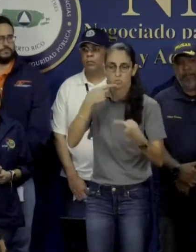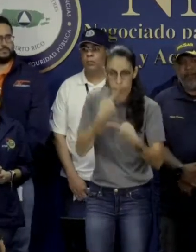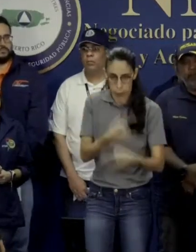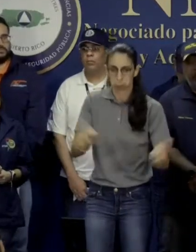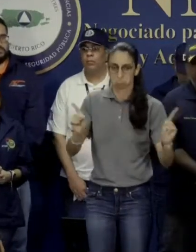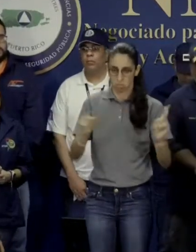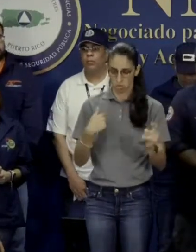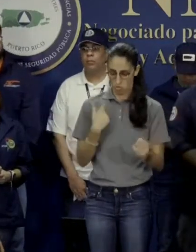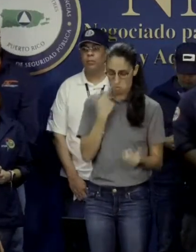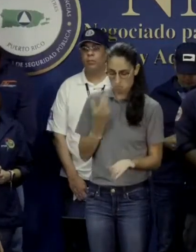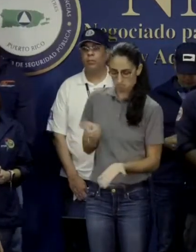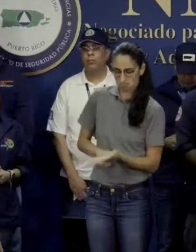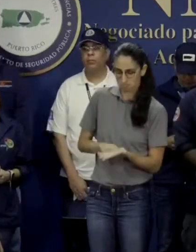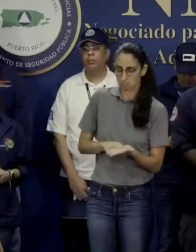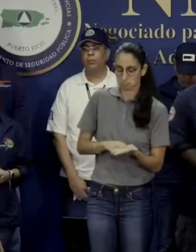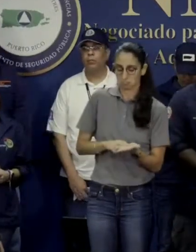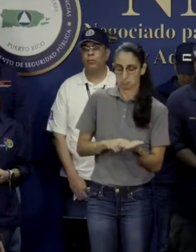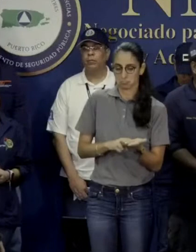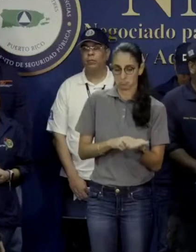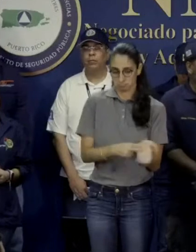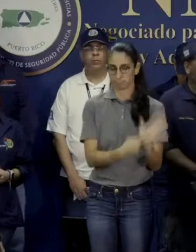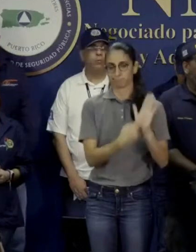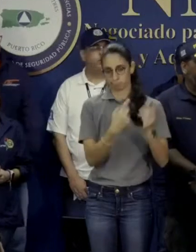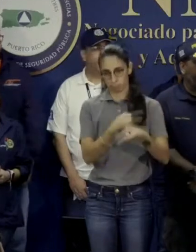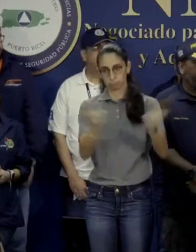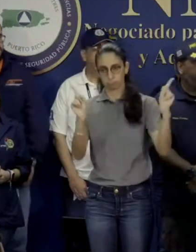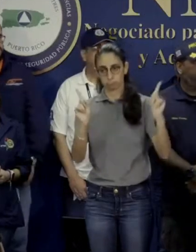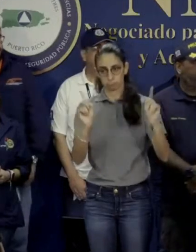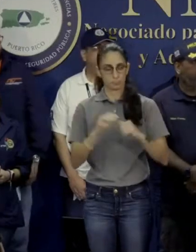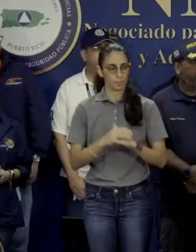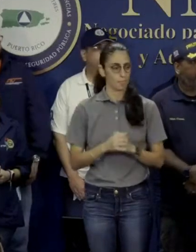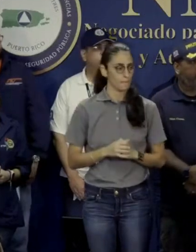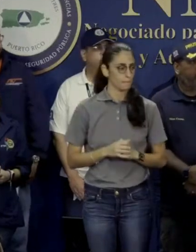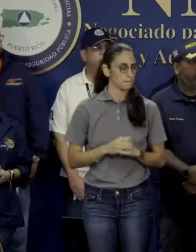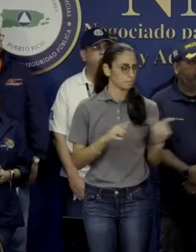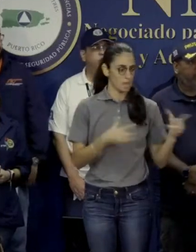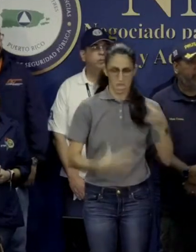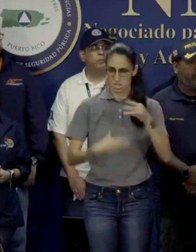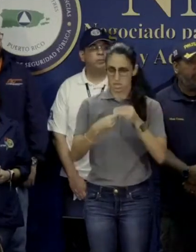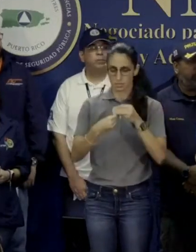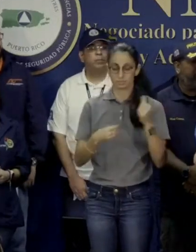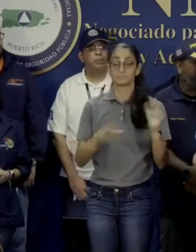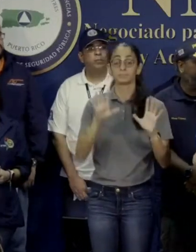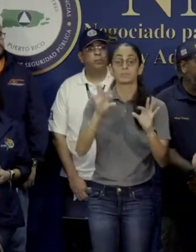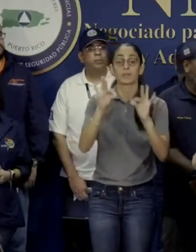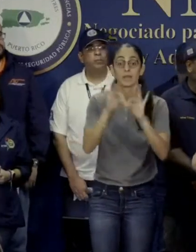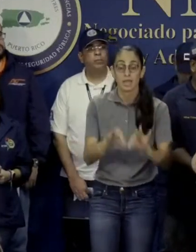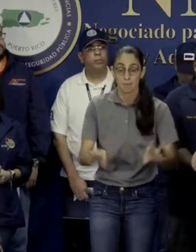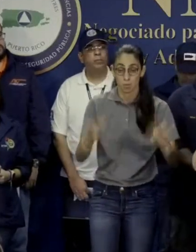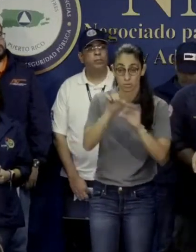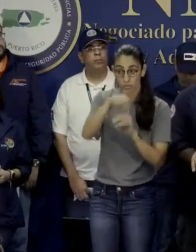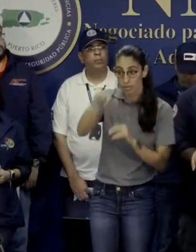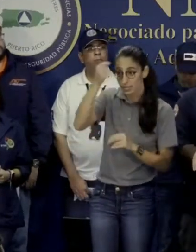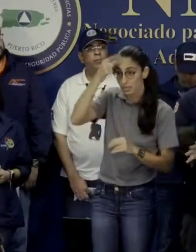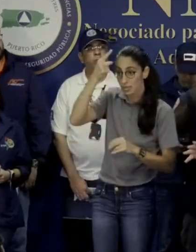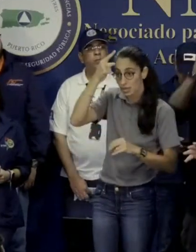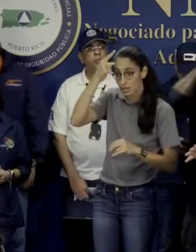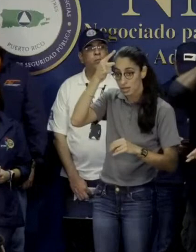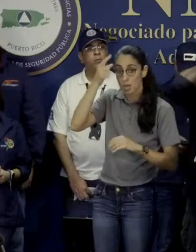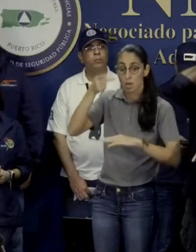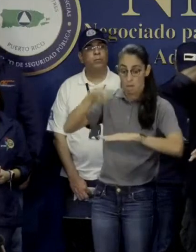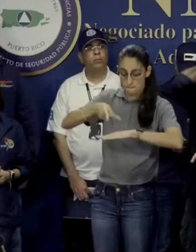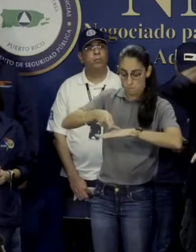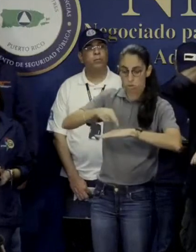en cuestión de minutos, si no horas, y añade algo, secretario. Es importante que entiendan, Puerto Rico tiene abastos